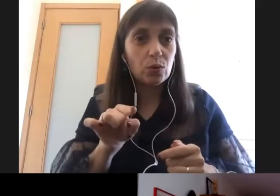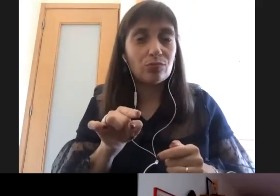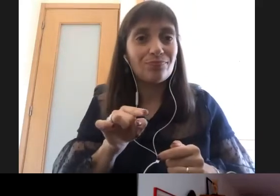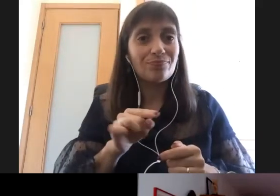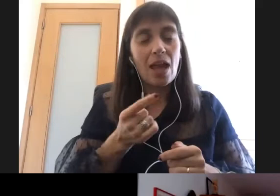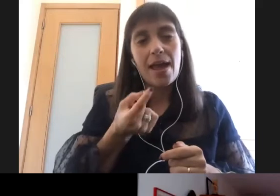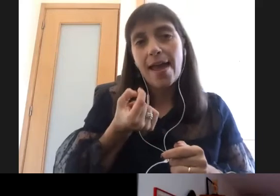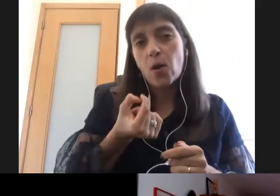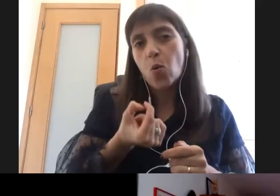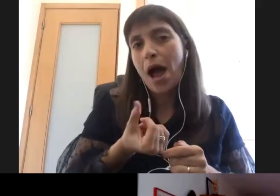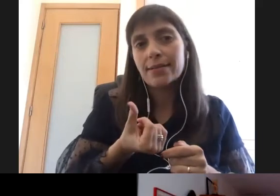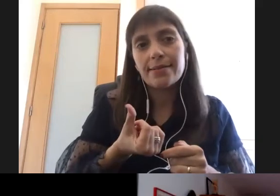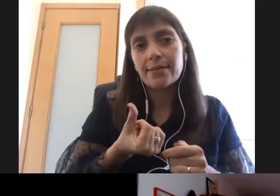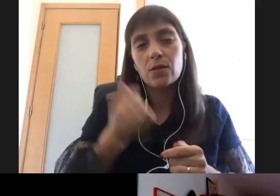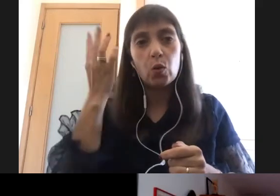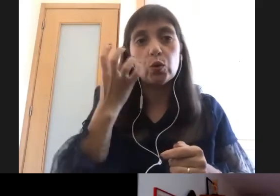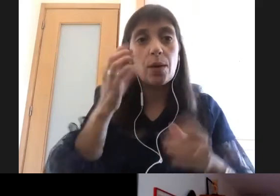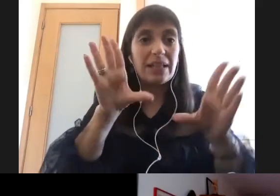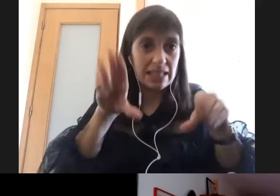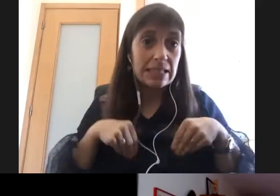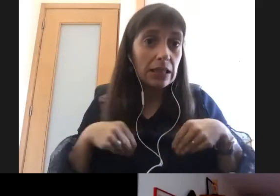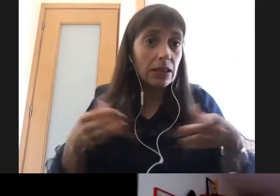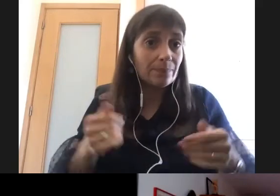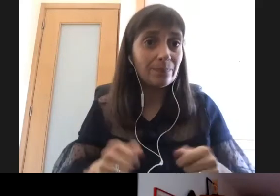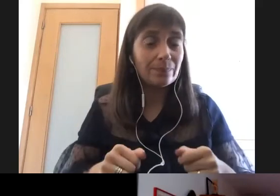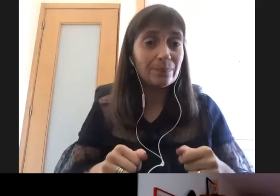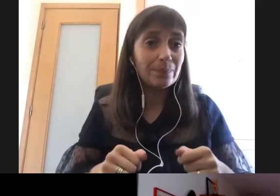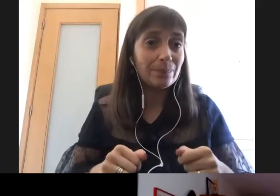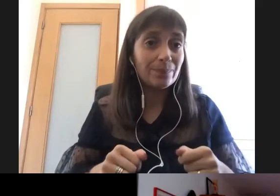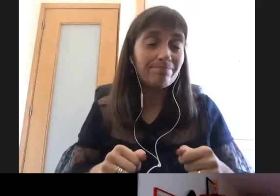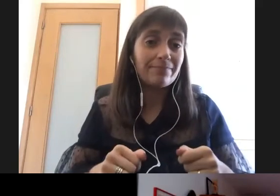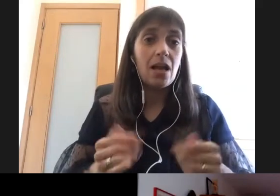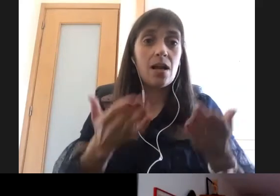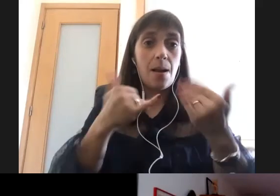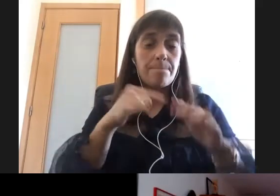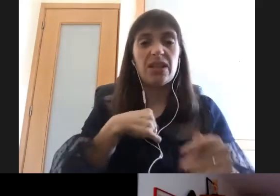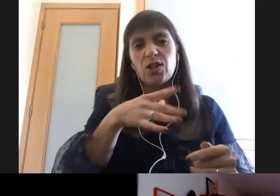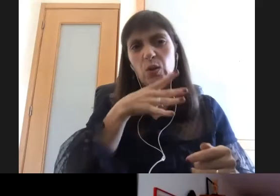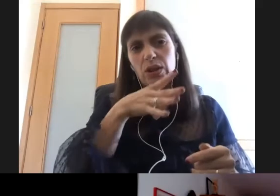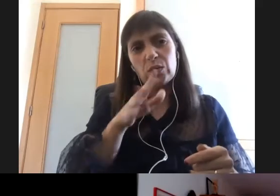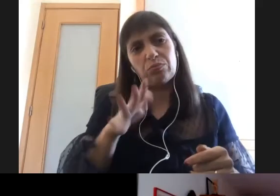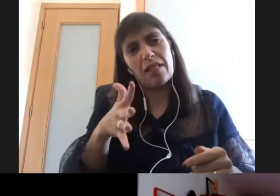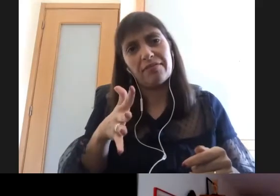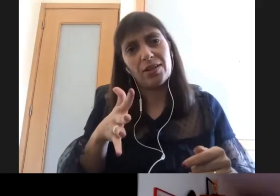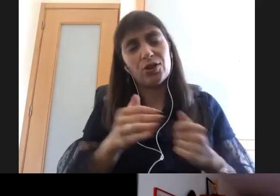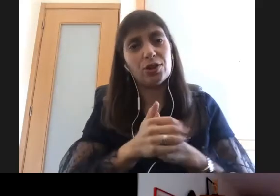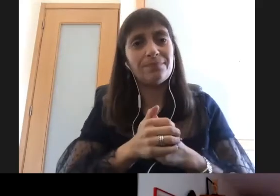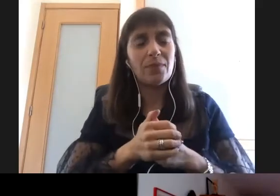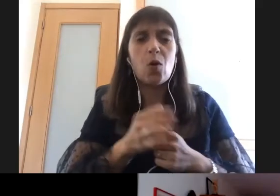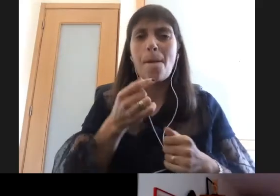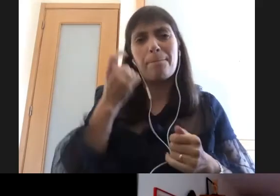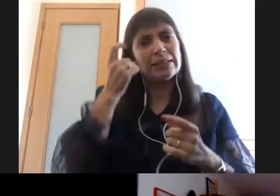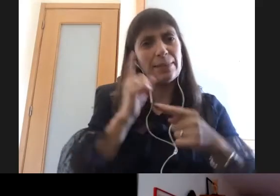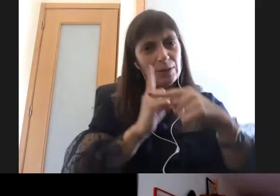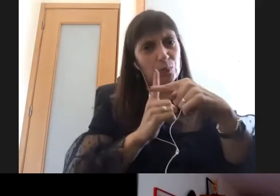culturalmente aceito. Mas eu diria, talvez, com uma ponta de otimismo,